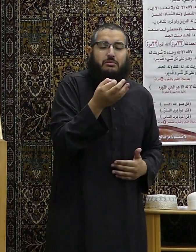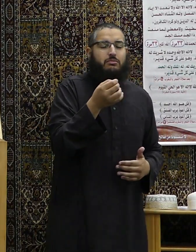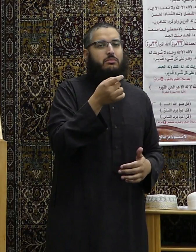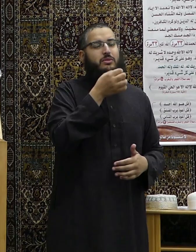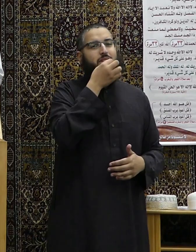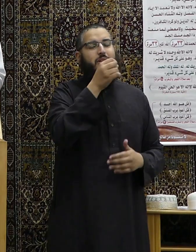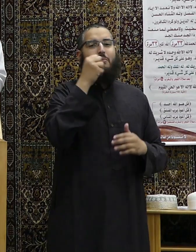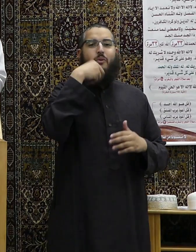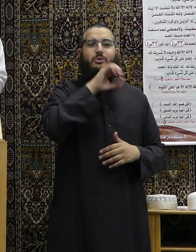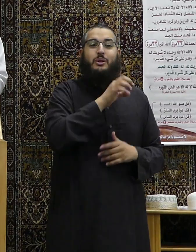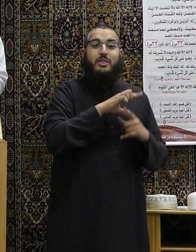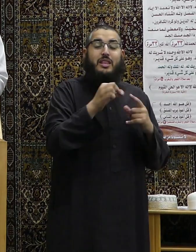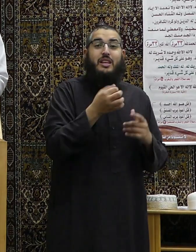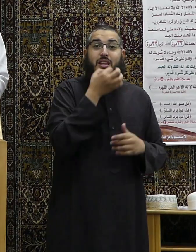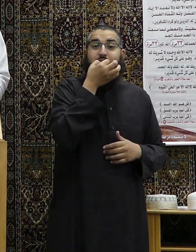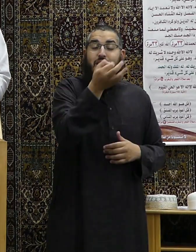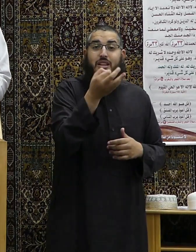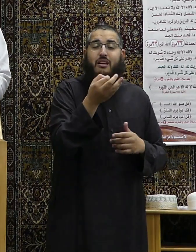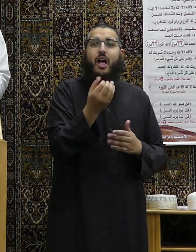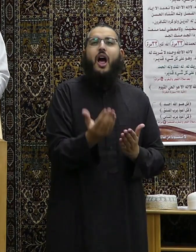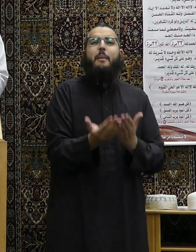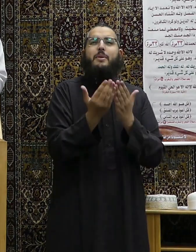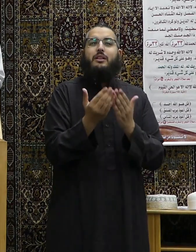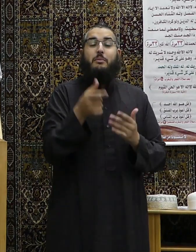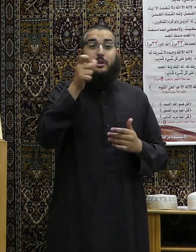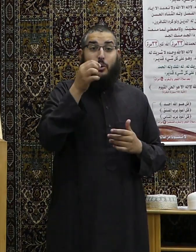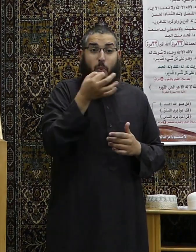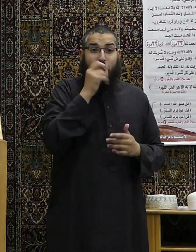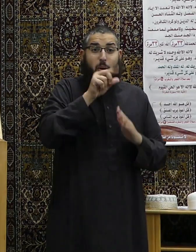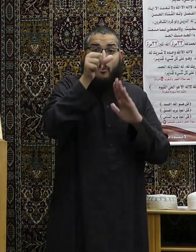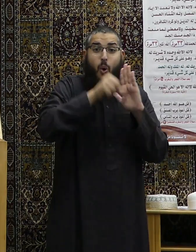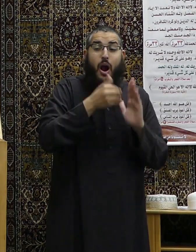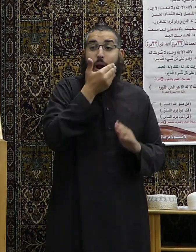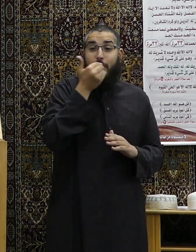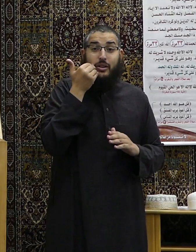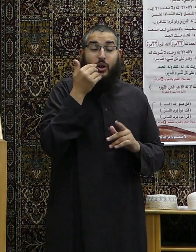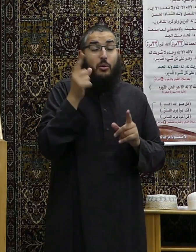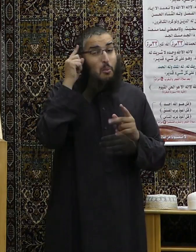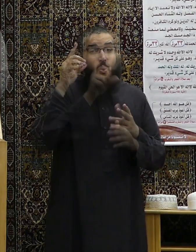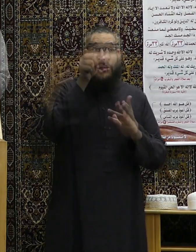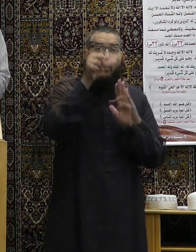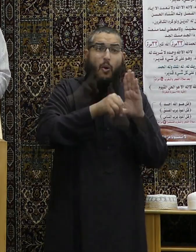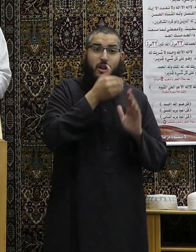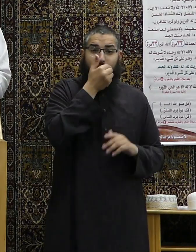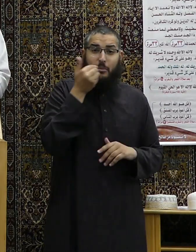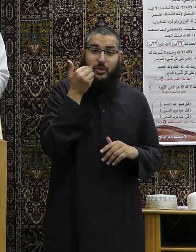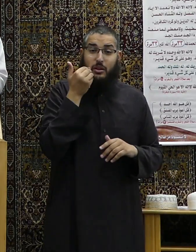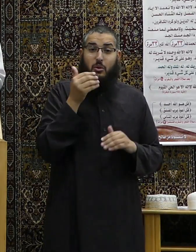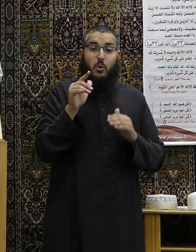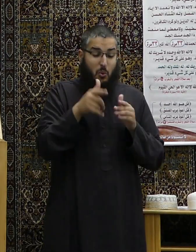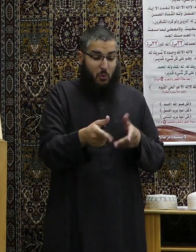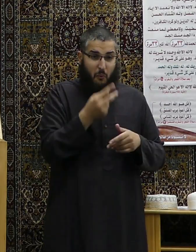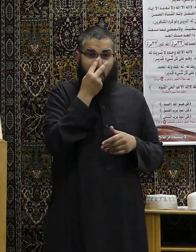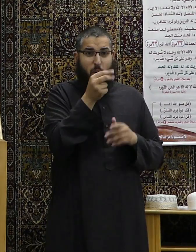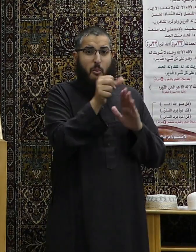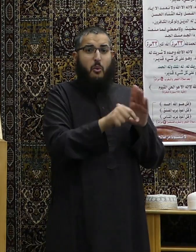vous imaginez? Ceux qui ne profitent pas de Ramadan et ne saisissent pas cette opportunité pour se racheter auprès d'Allah et qui considèrent ce